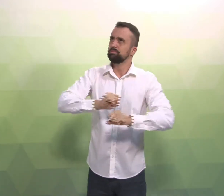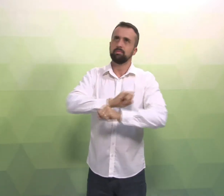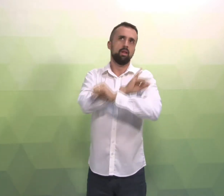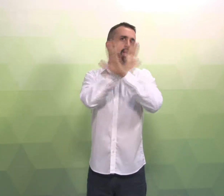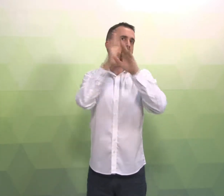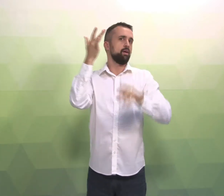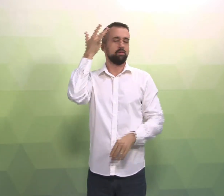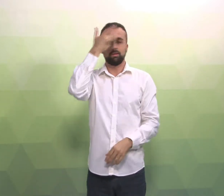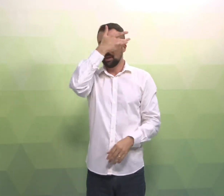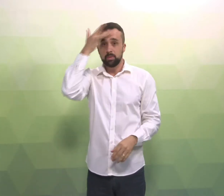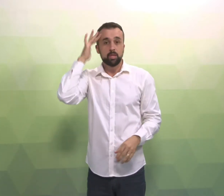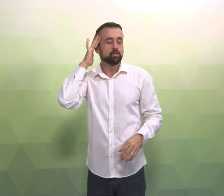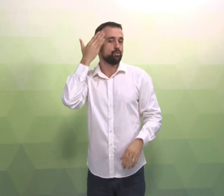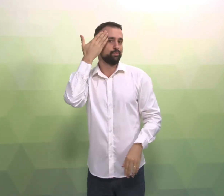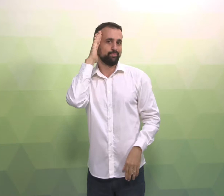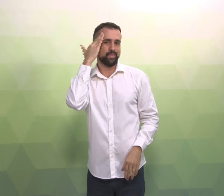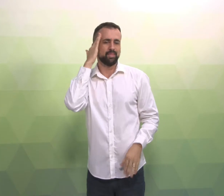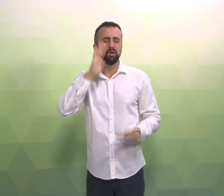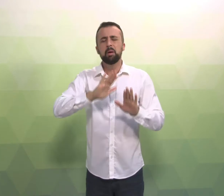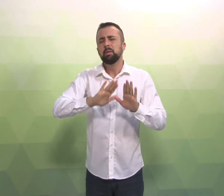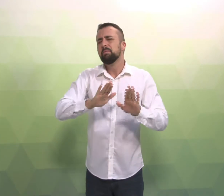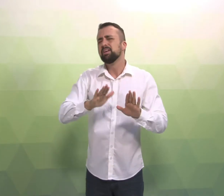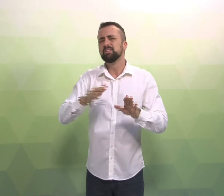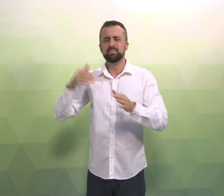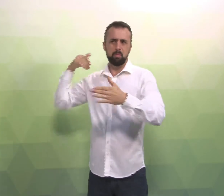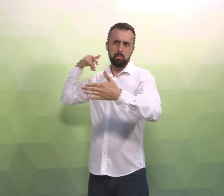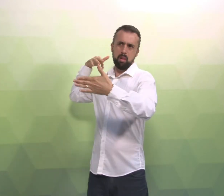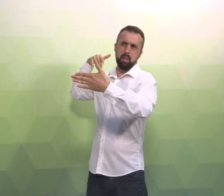Hoje isso está claro, mas sempre foi assim?